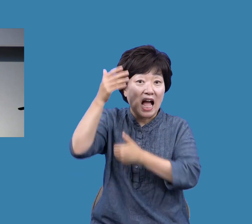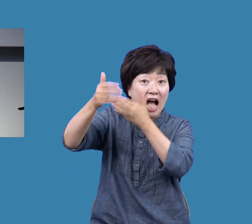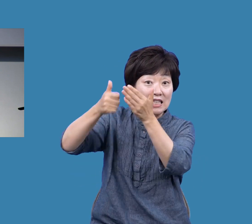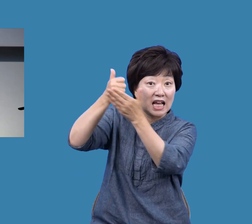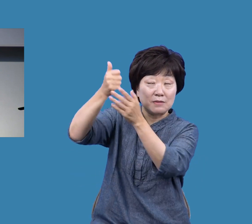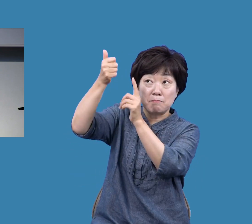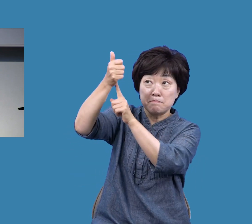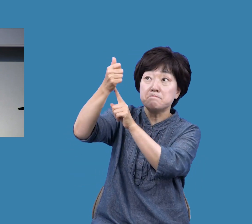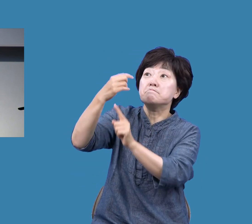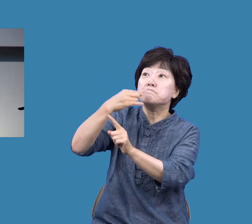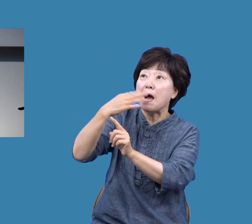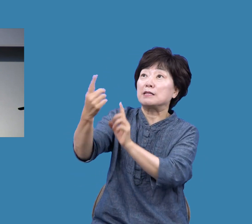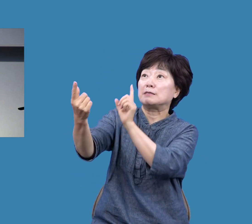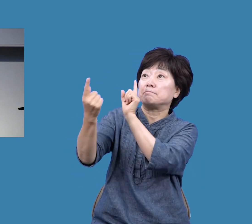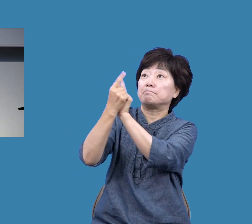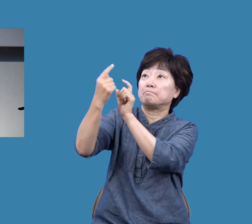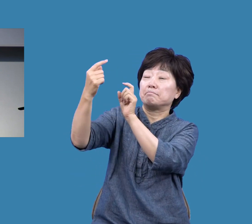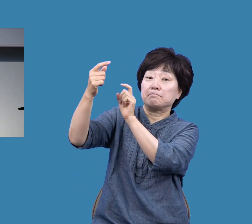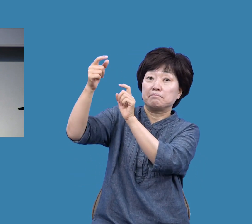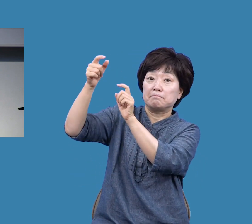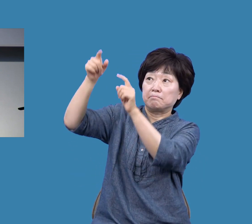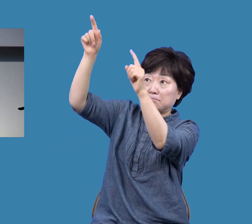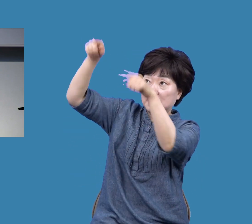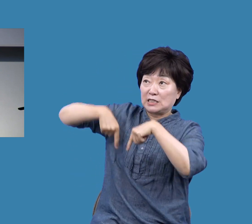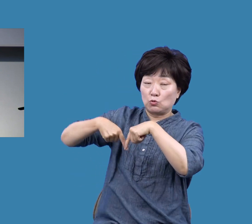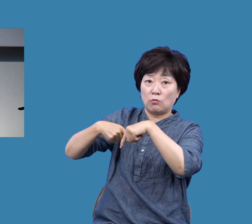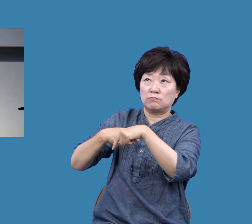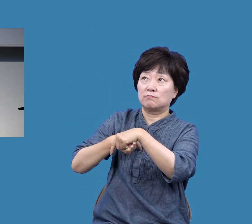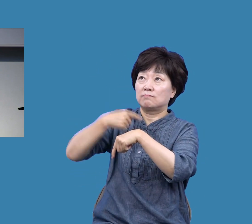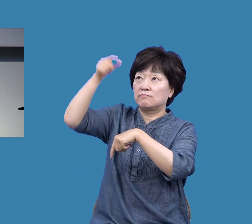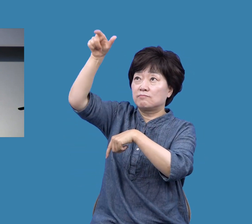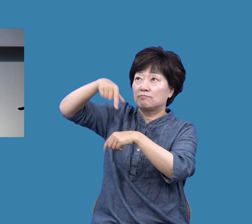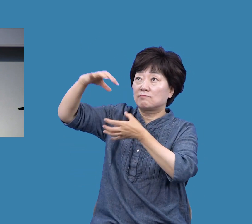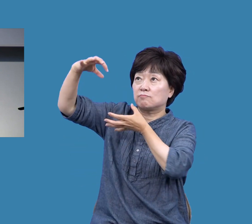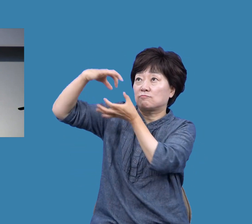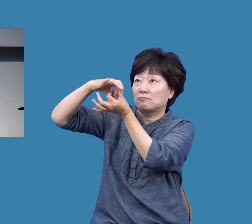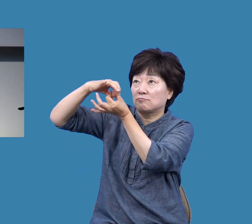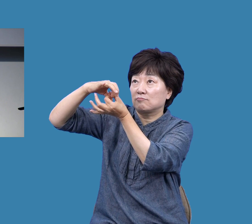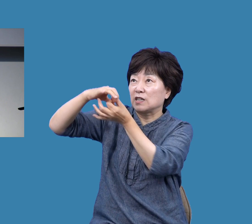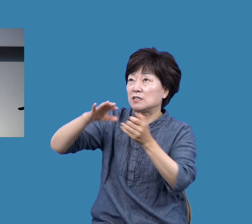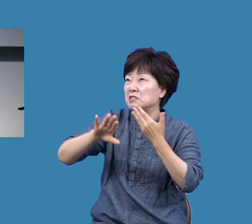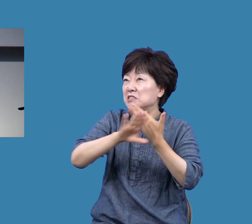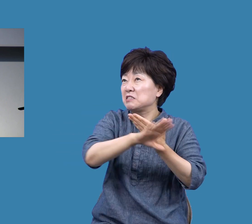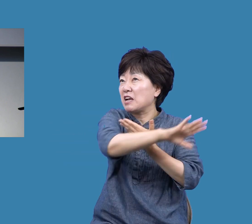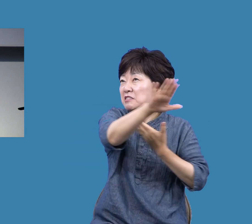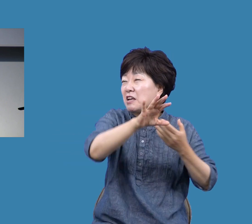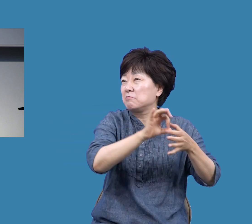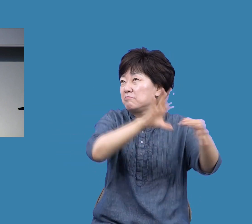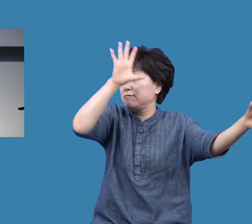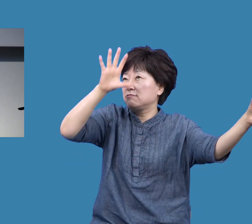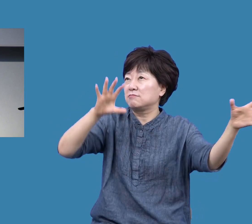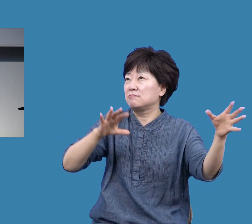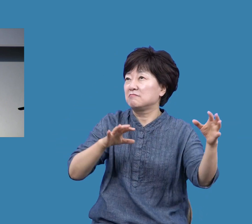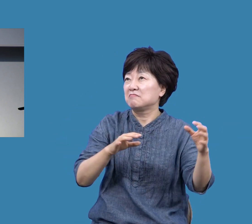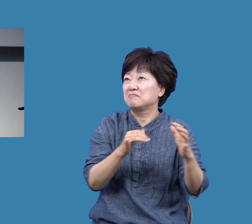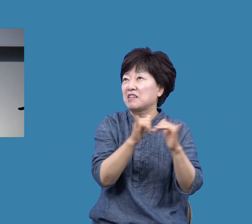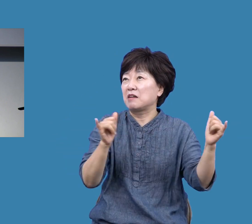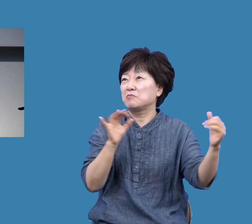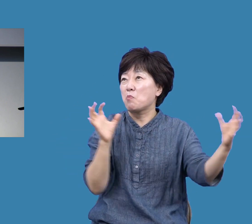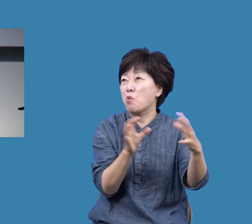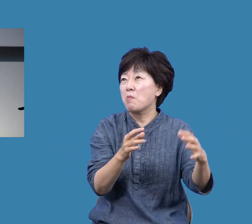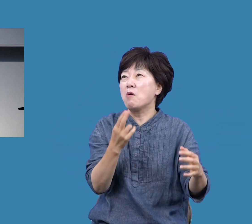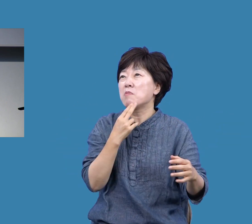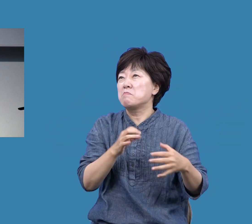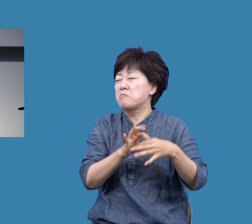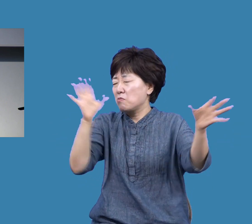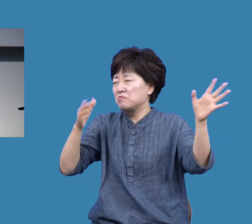하나님하고는 직통할 거야 하시는 분들 주변에는 보통 이렇게 오래된 관계들이 잘 없어요. 뭐 잠깐은 신비해가지고 사람들이 모여 있을 수